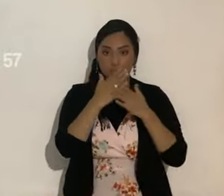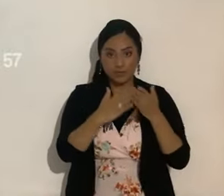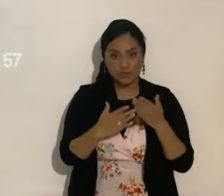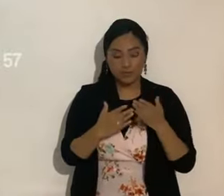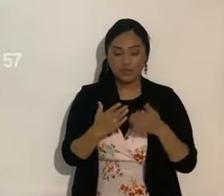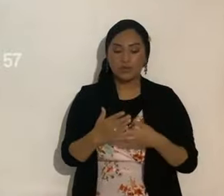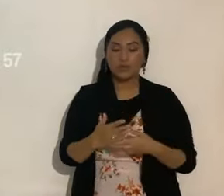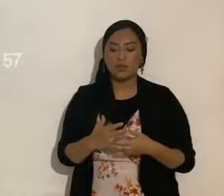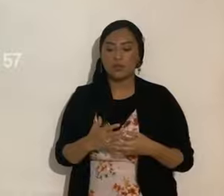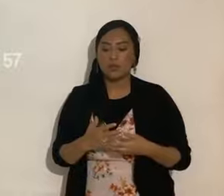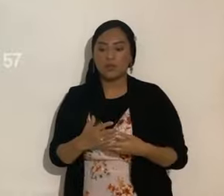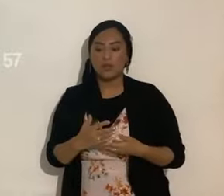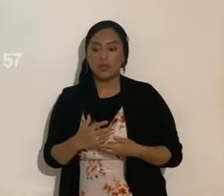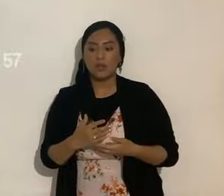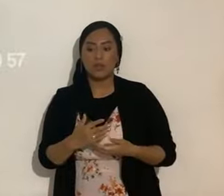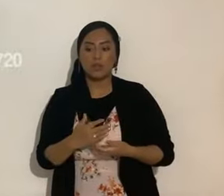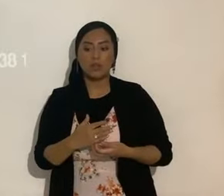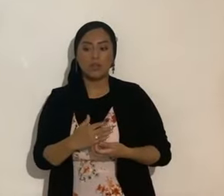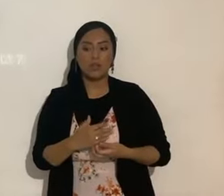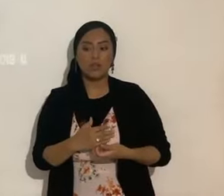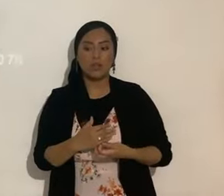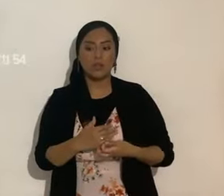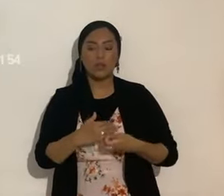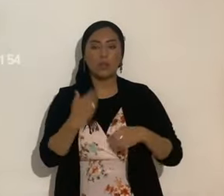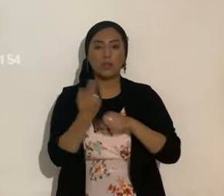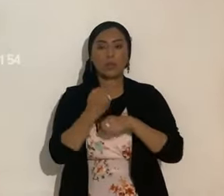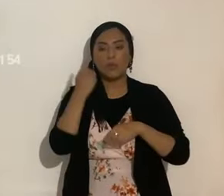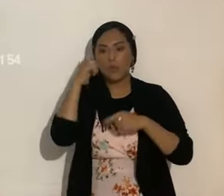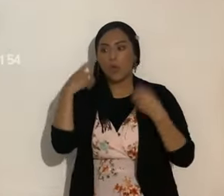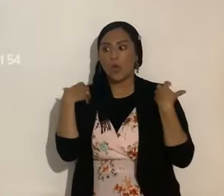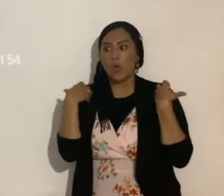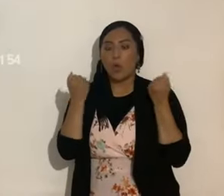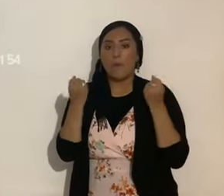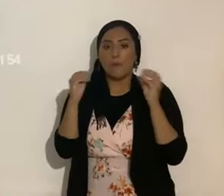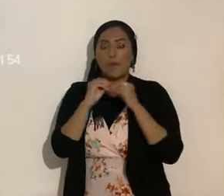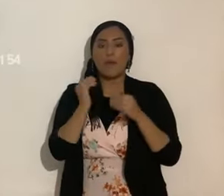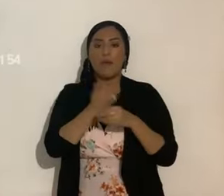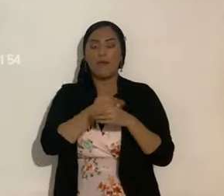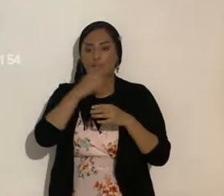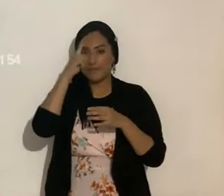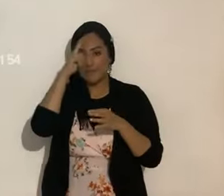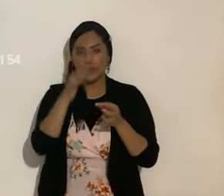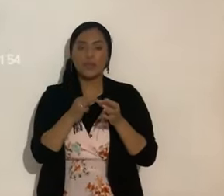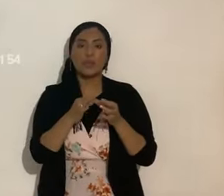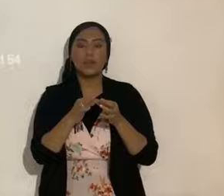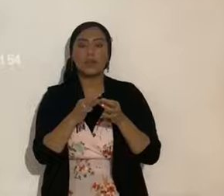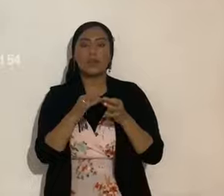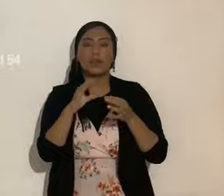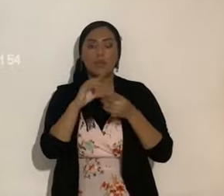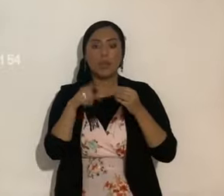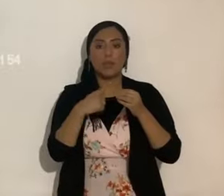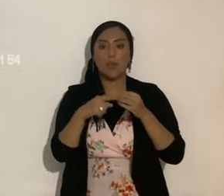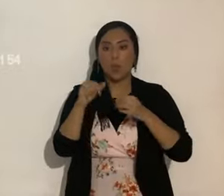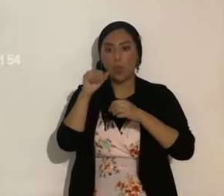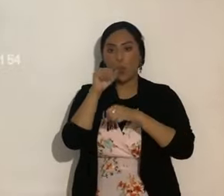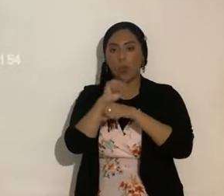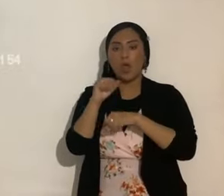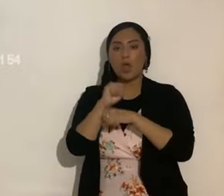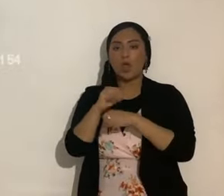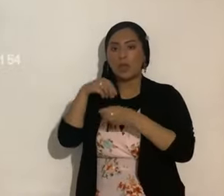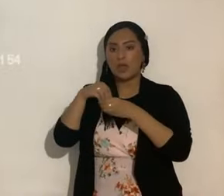que sirven para fortalecer todavía aún más nuestra fe. Es la parábola de los obreros de la